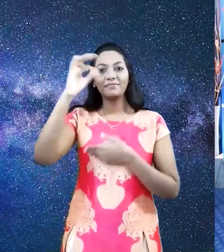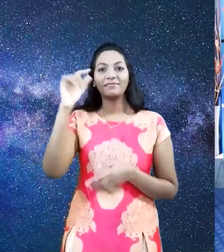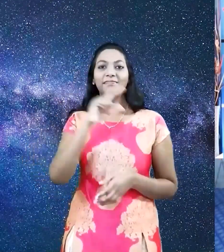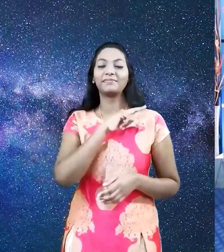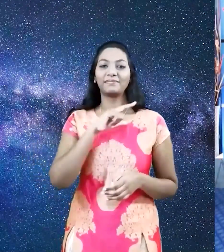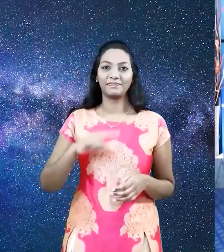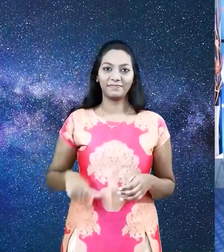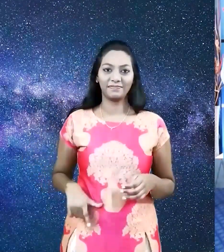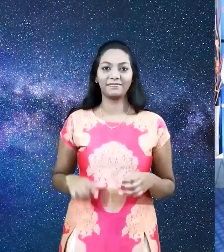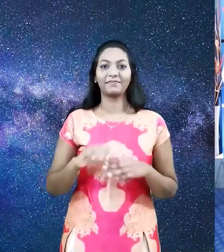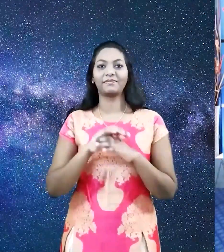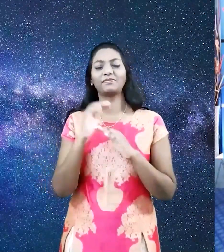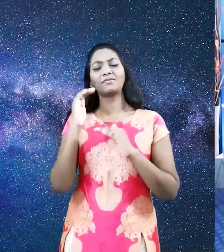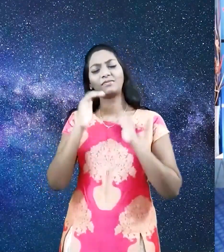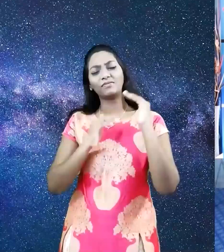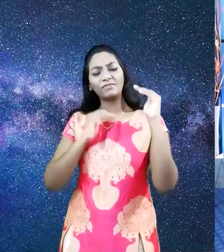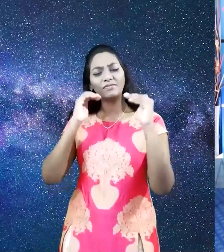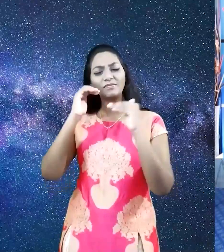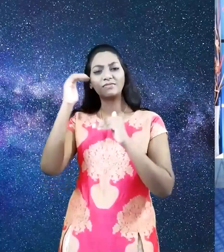पवित्र प्रभु